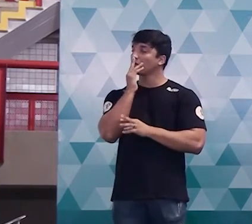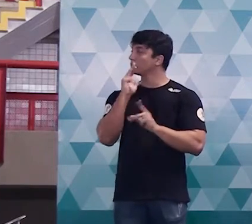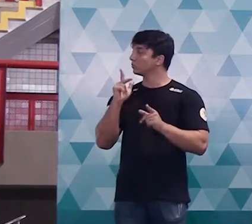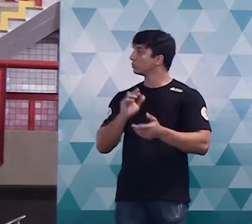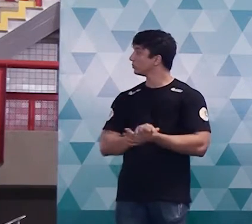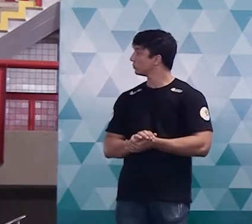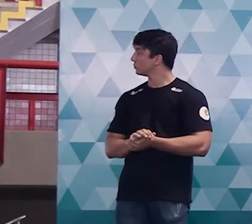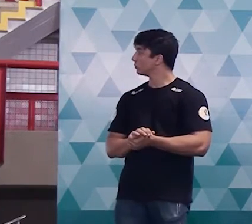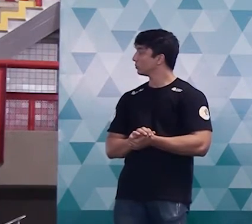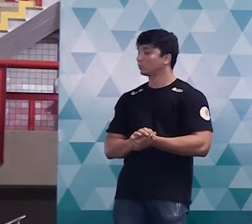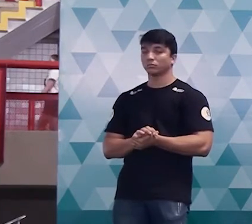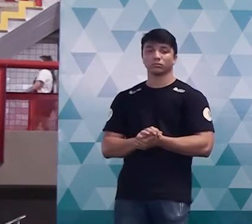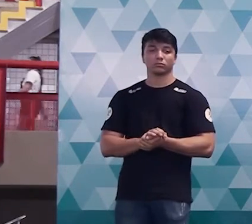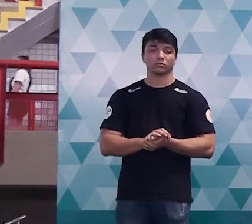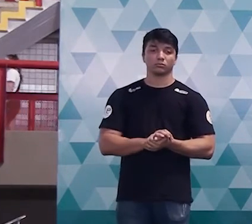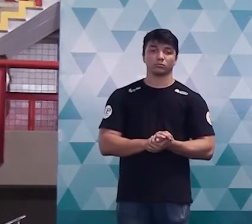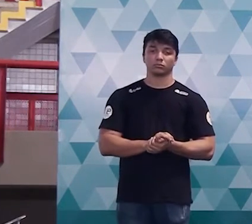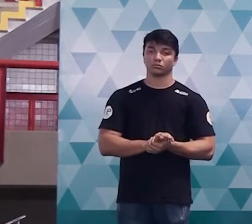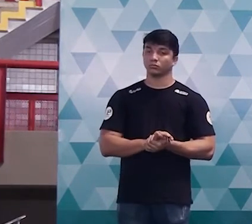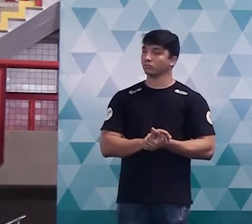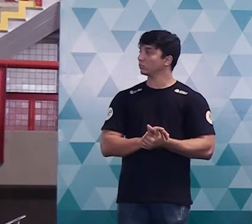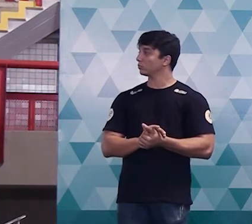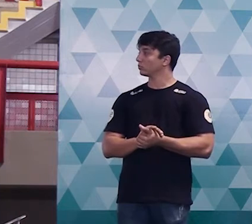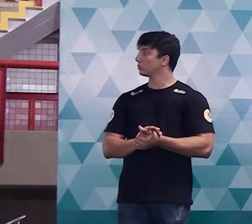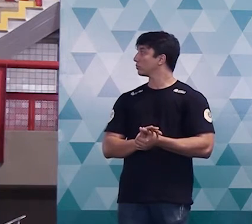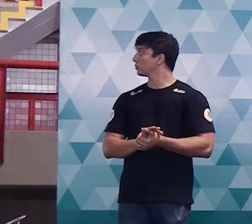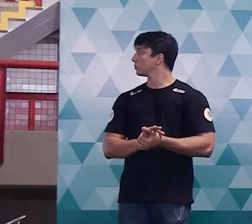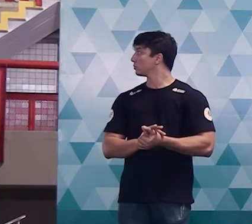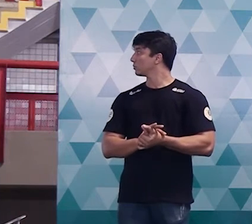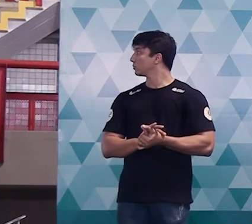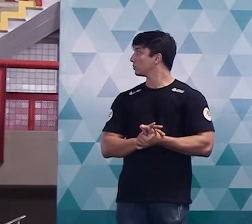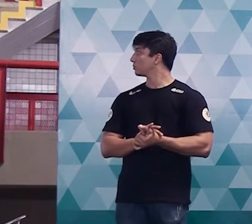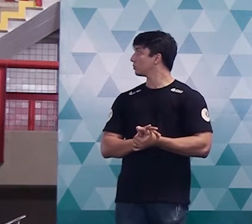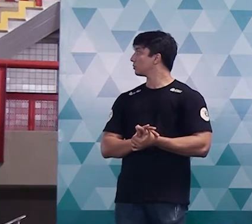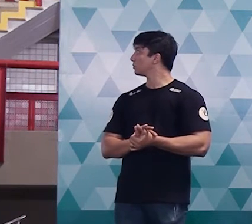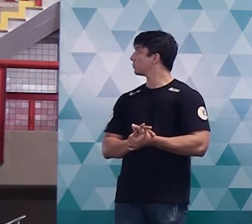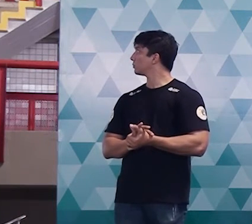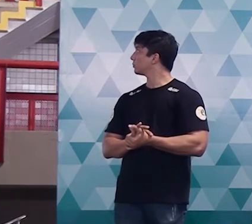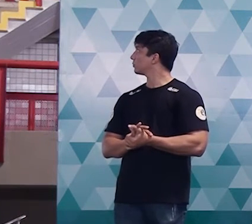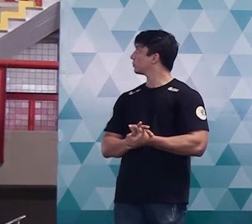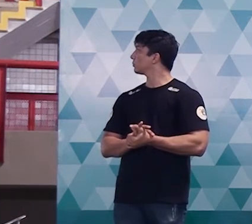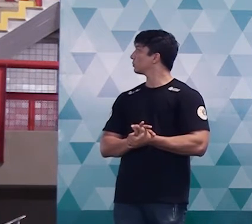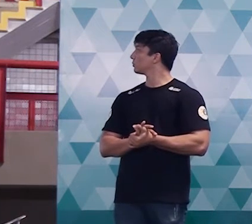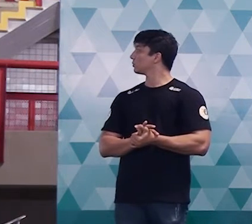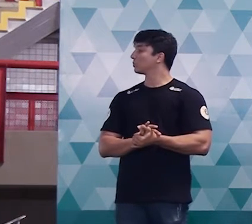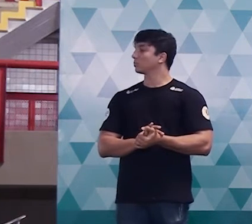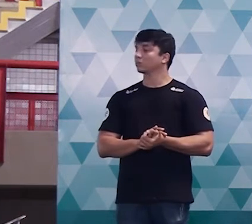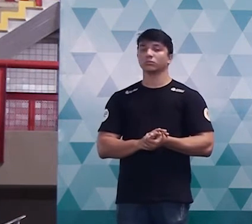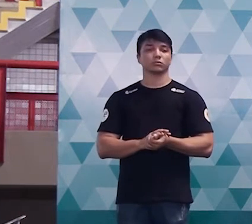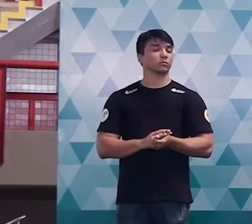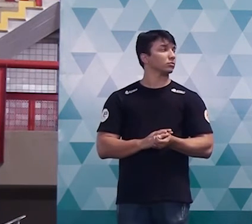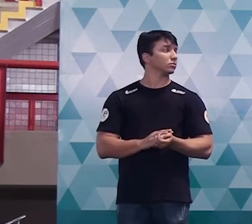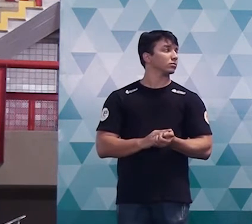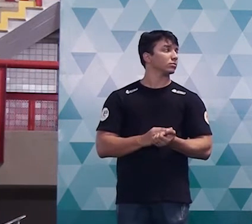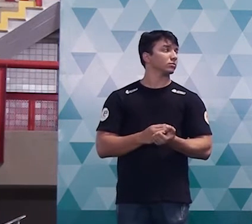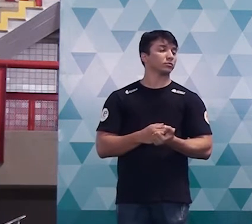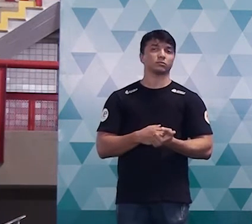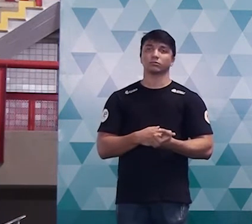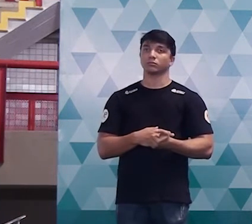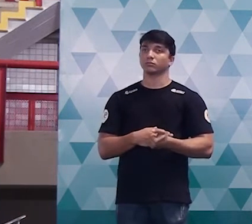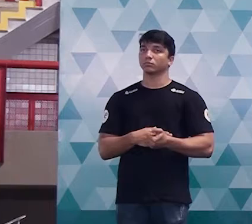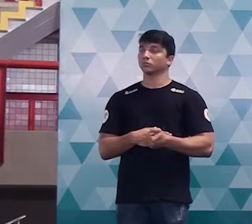Tá. Se mudar aí a fonte, fica melhor. E um segundinho, bota Ctrl T, muda a cor da fonte de tudo.